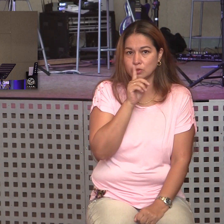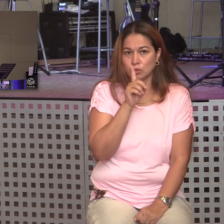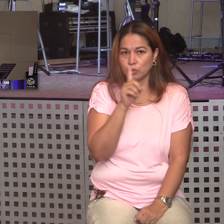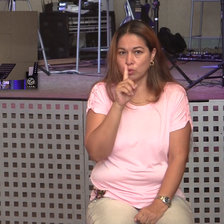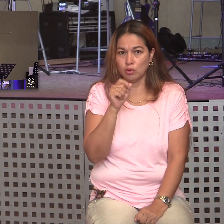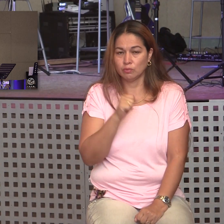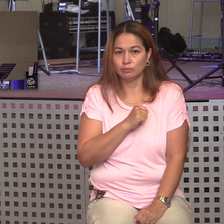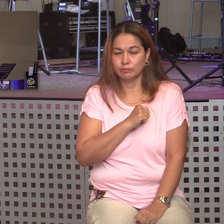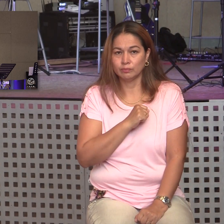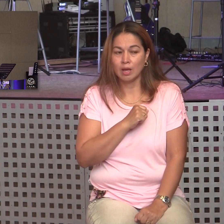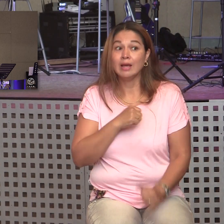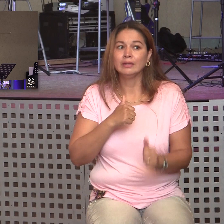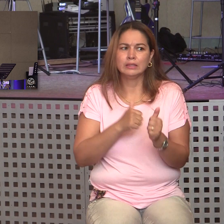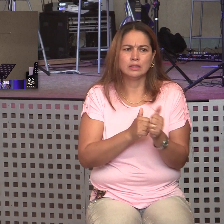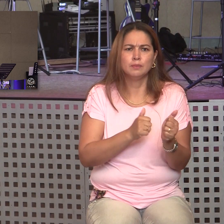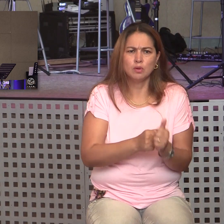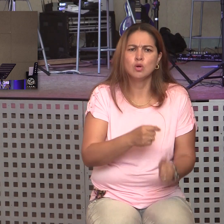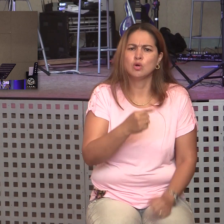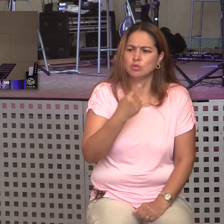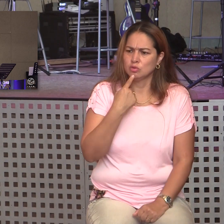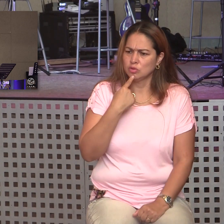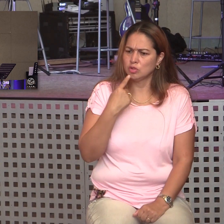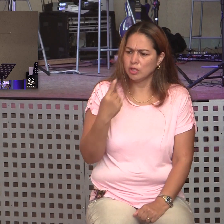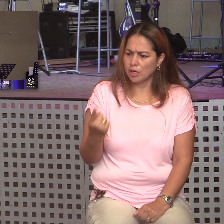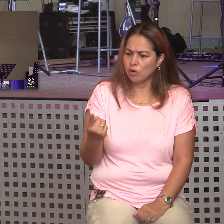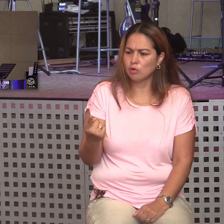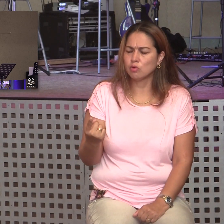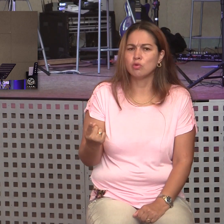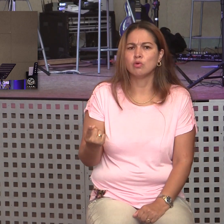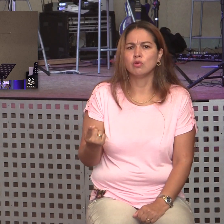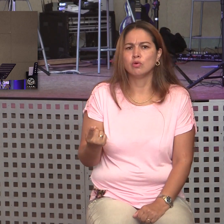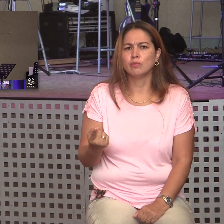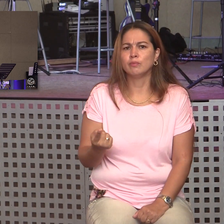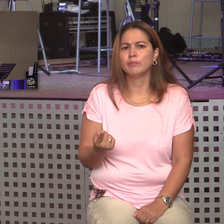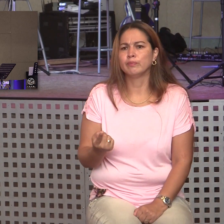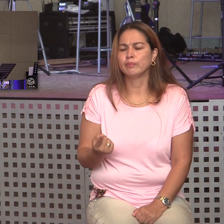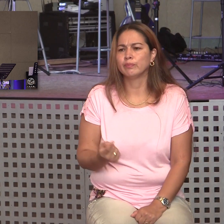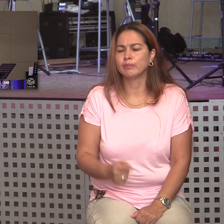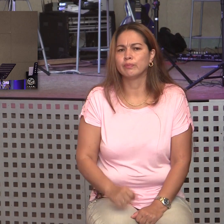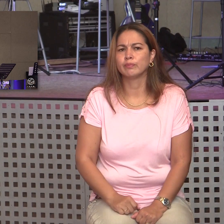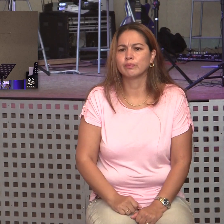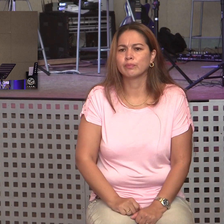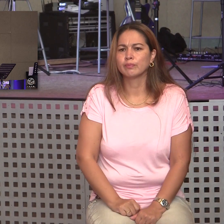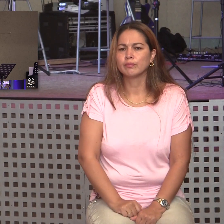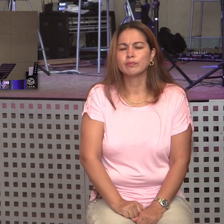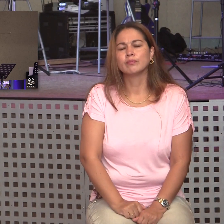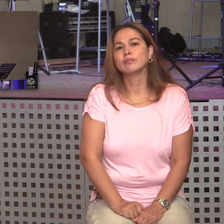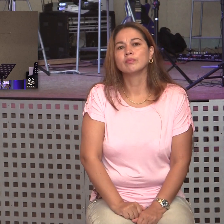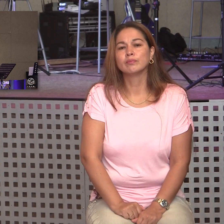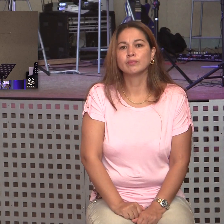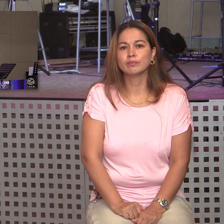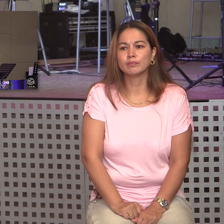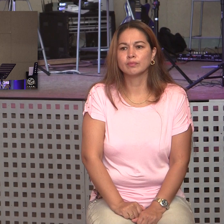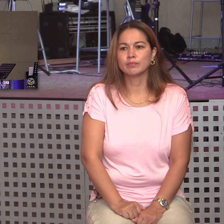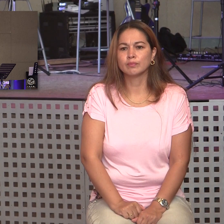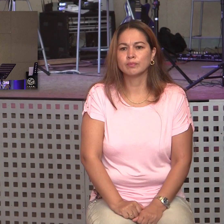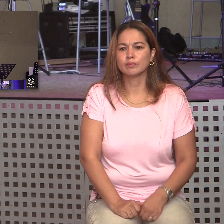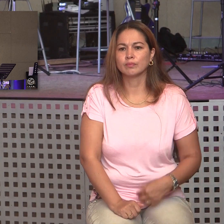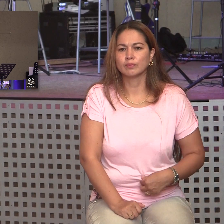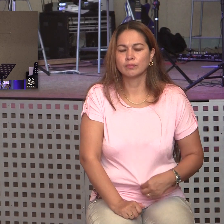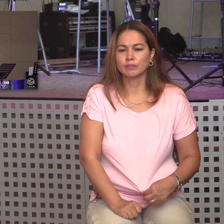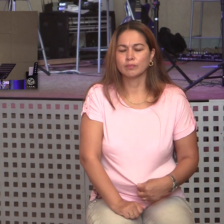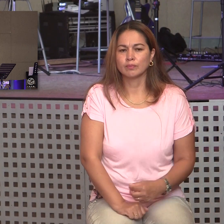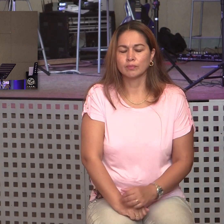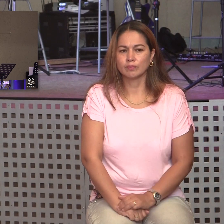Empezaron a hablar, empezaron a contar qué es lo que había sucedido. Voy a obviarlo en todo el capítulo, del versículo